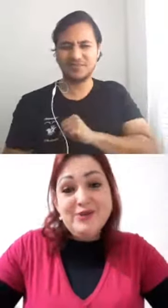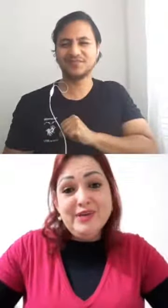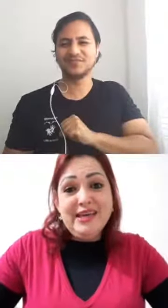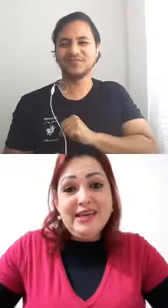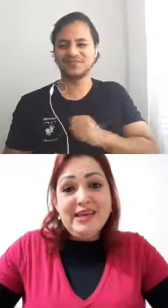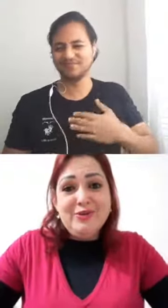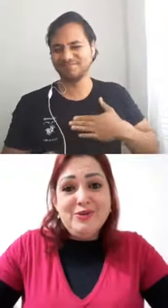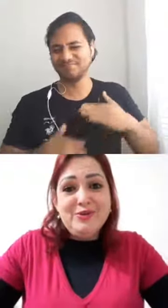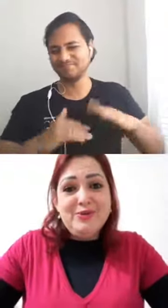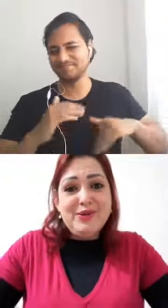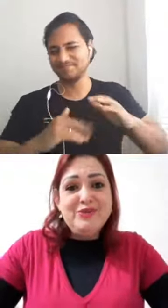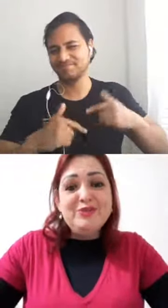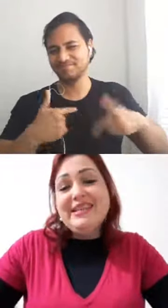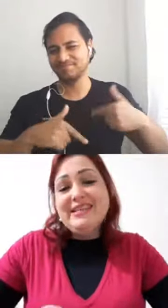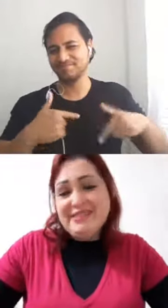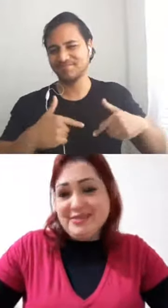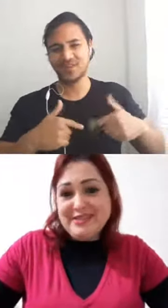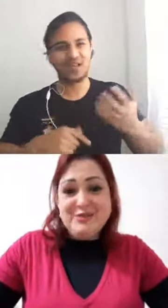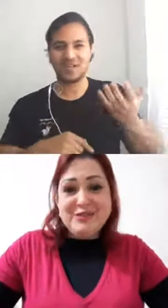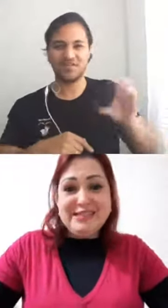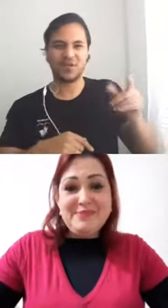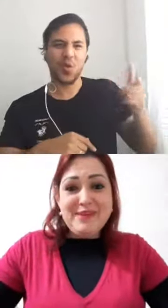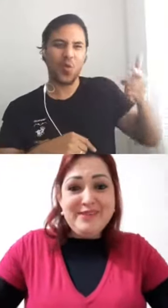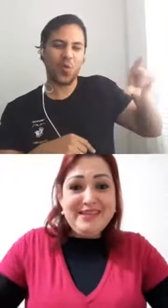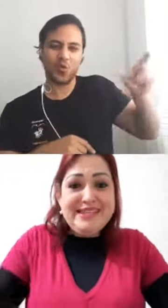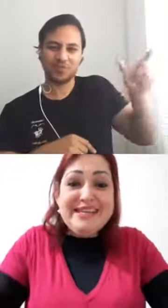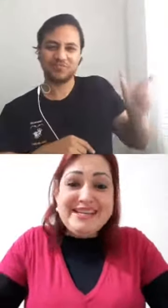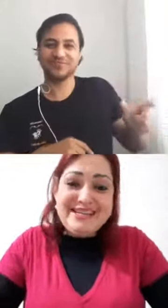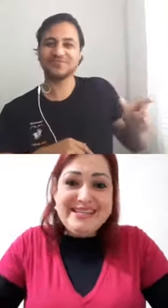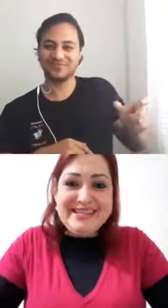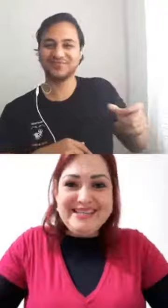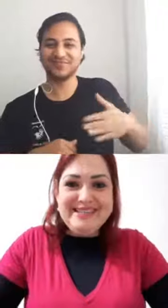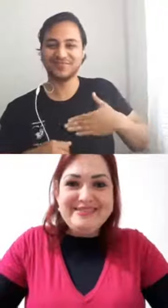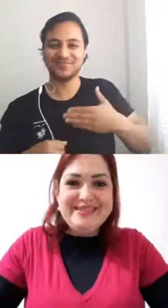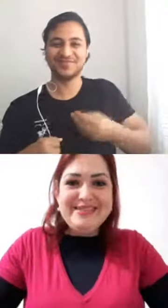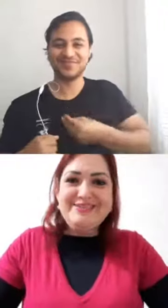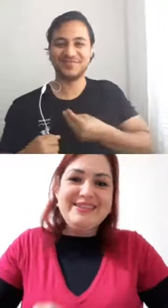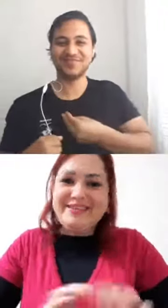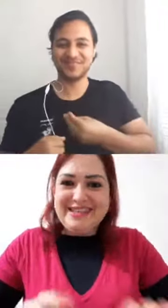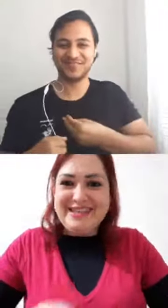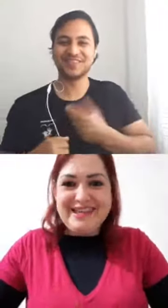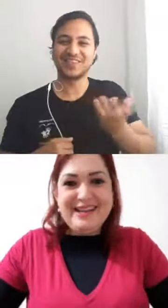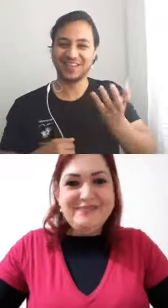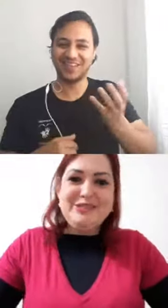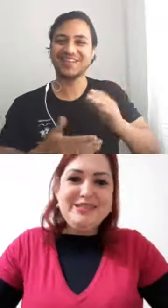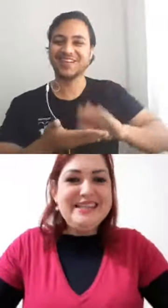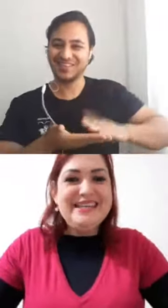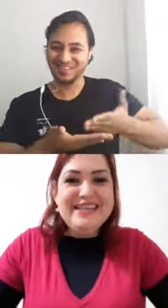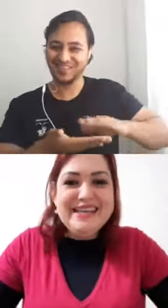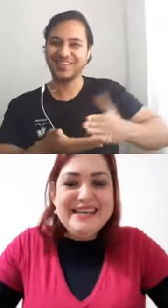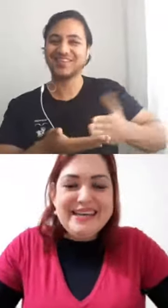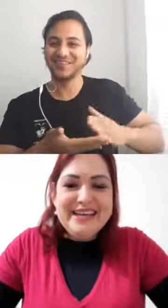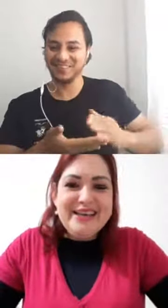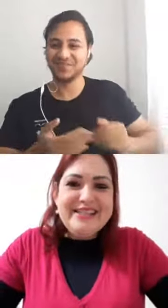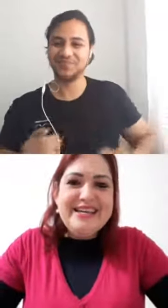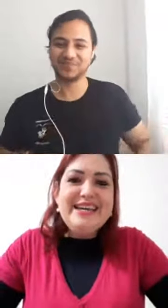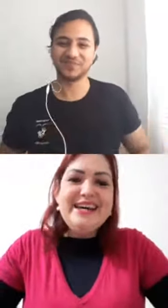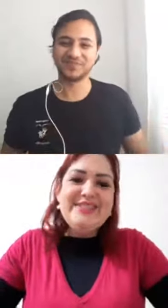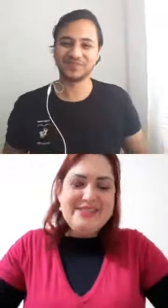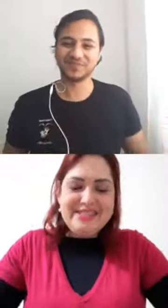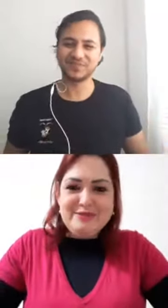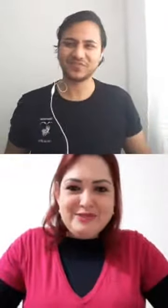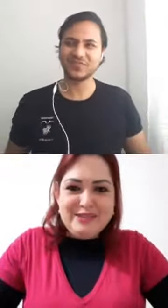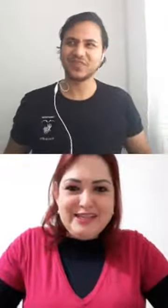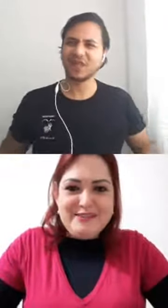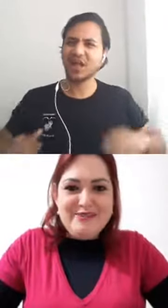amo, eu não queria ser outra coisa na minha vida, eu quero ser intérprete. Daí, às